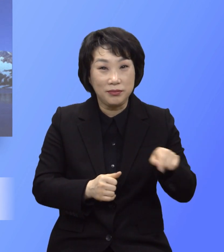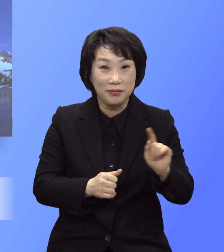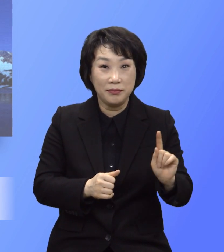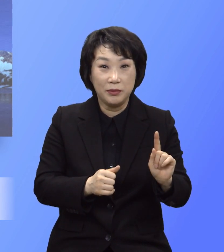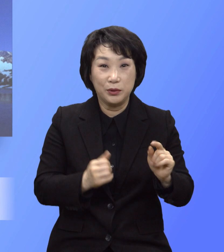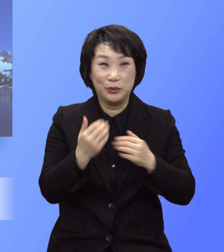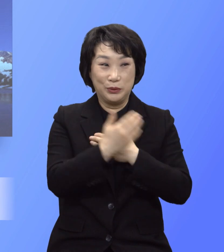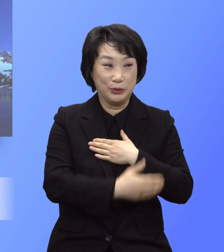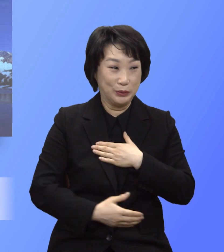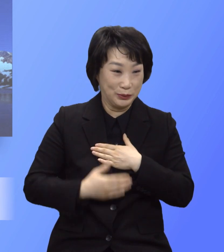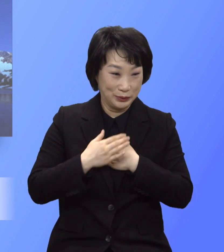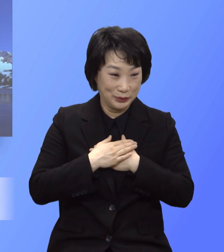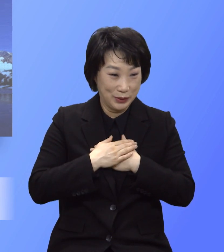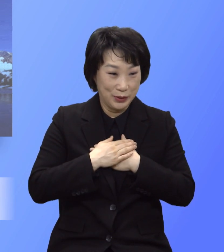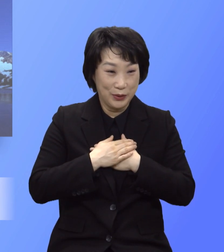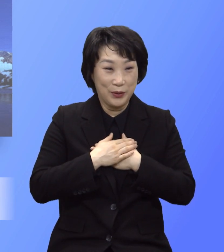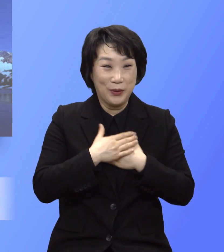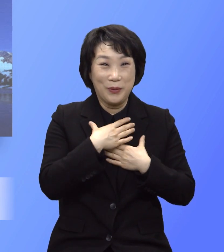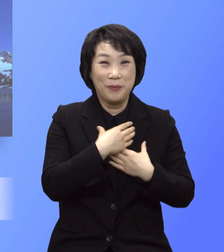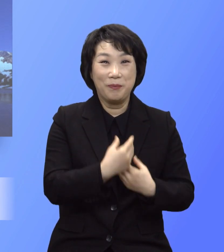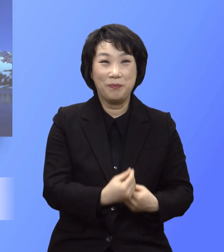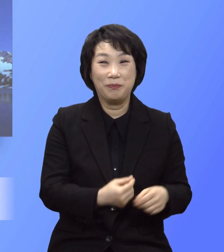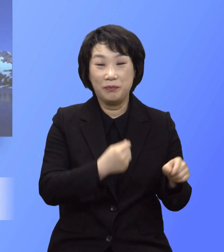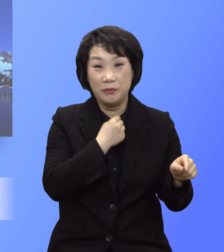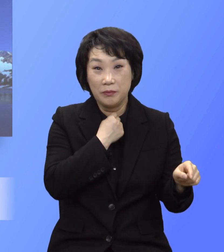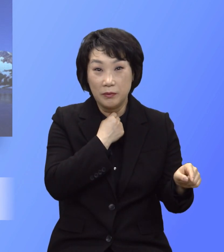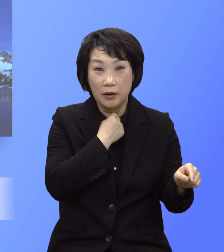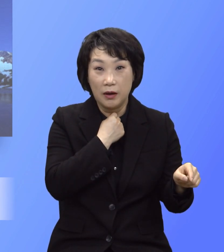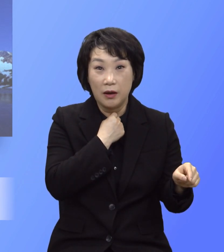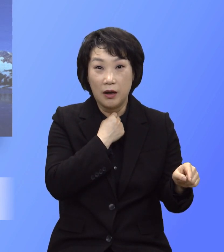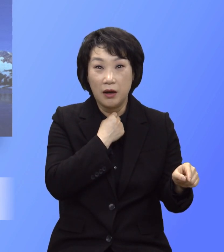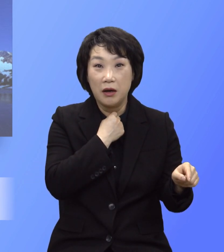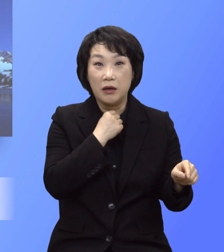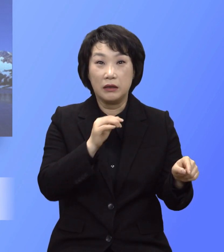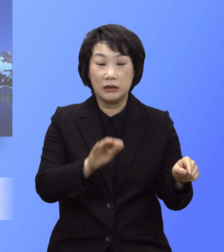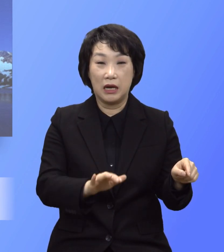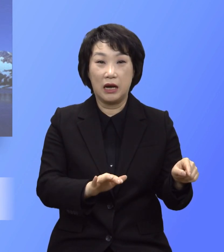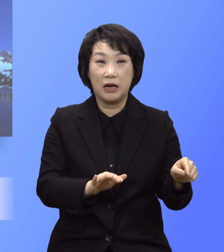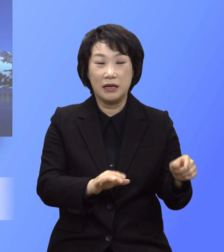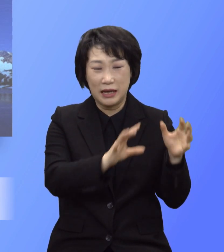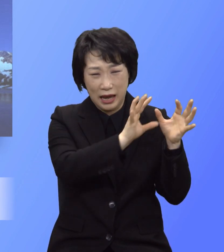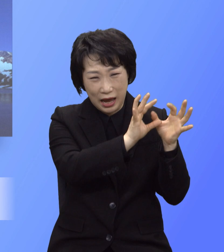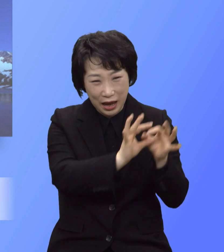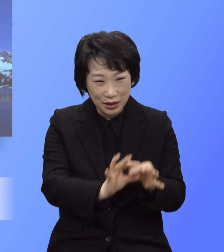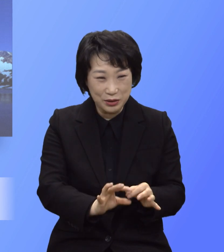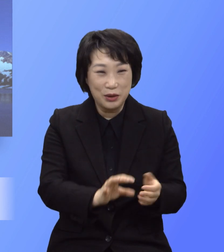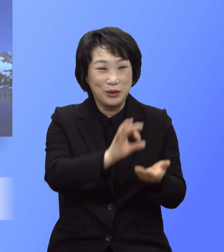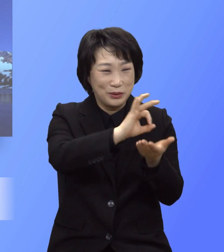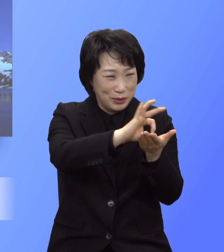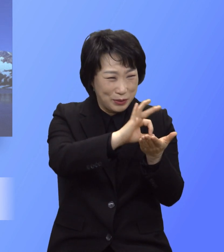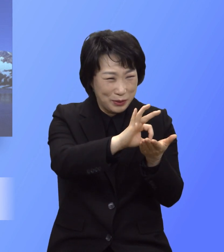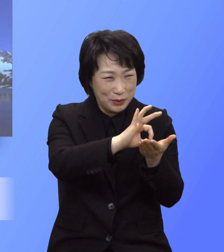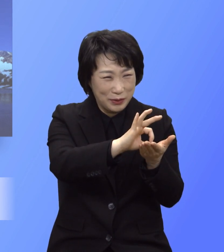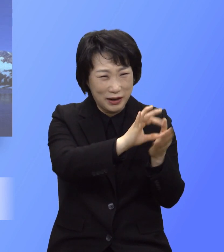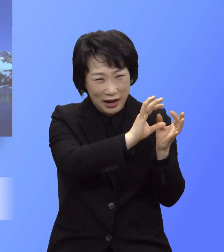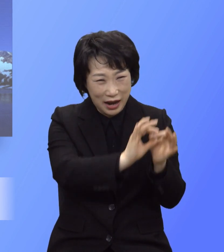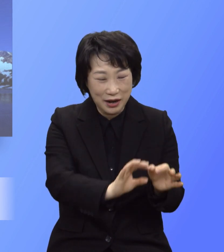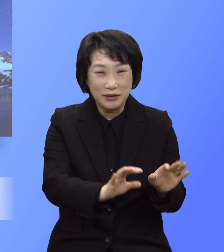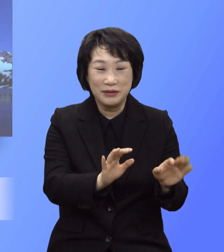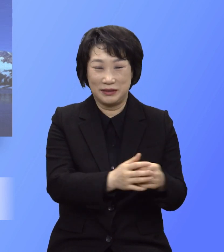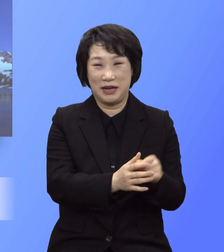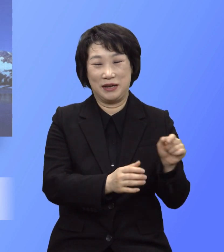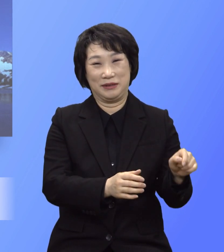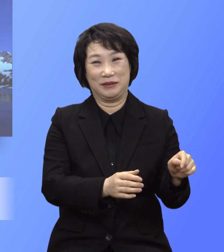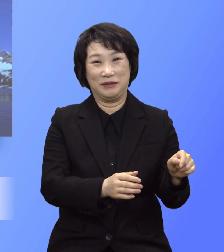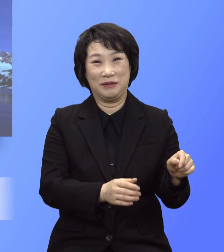육신이 안일 속에서 그저 무지한 돈을 써가면서